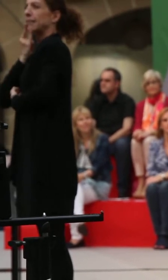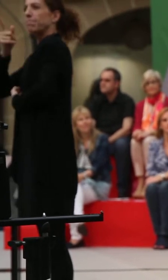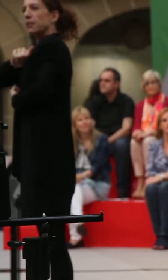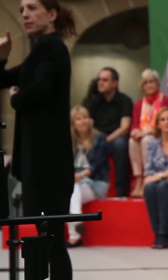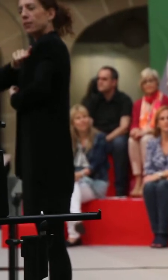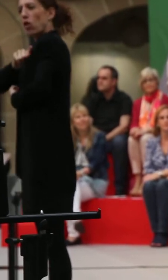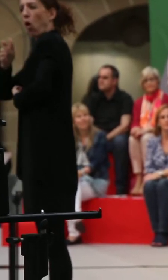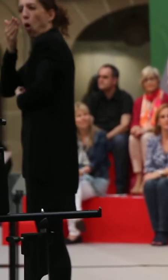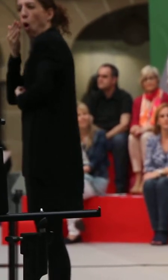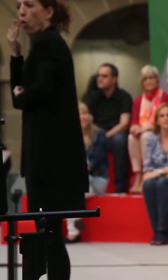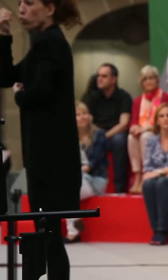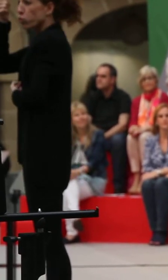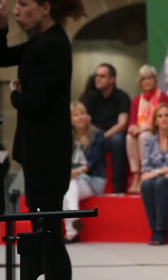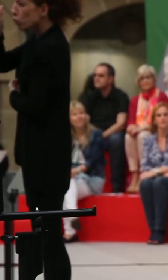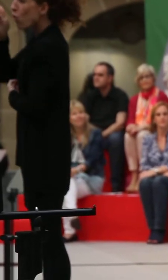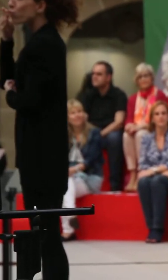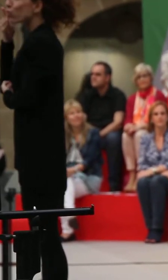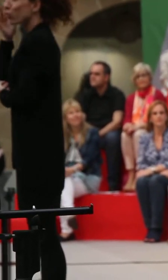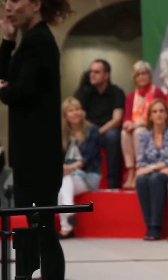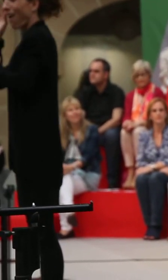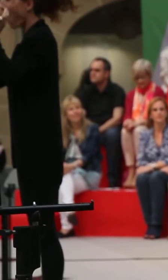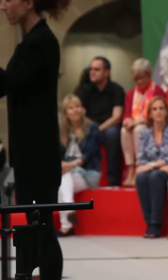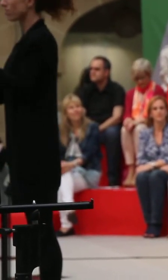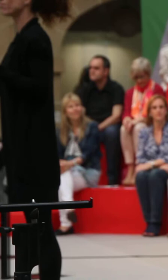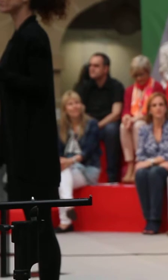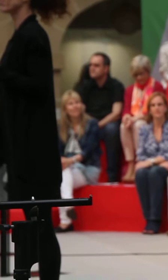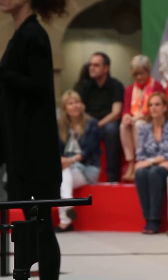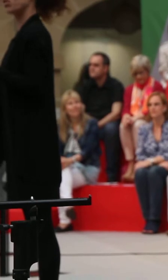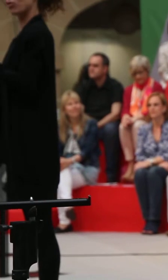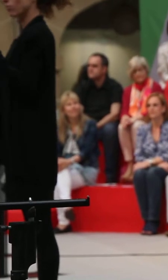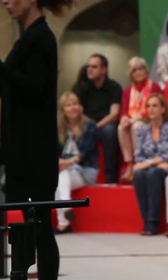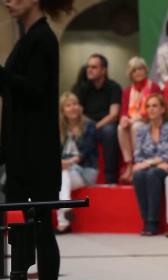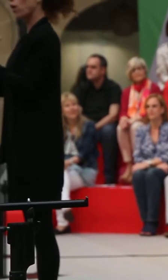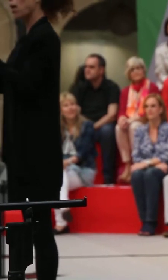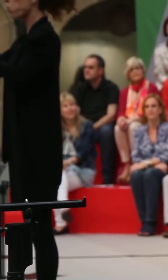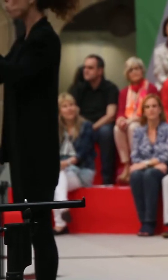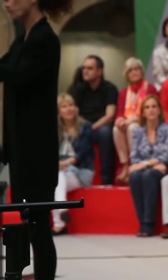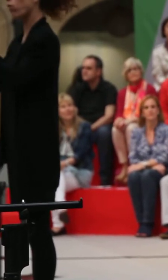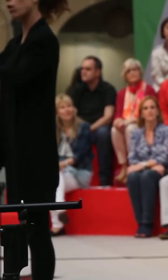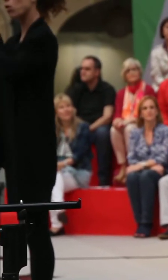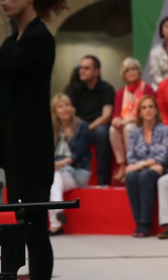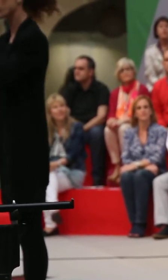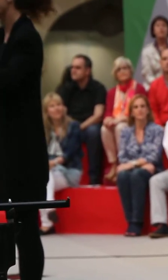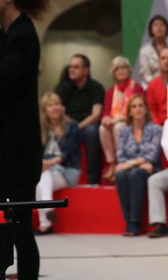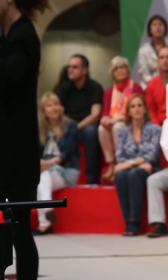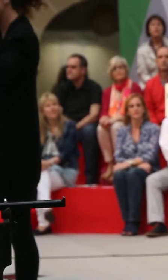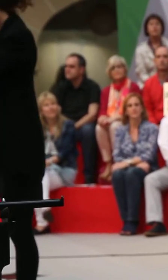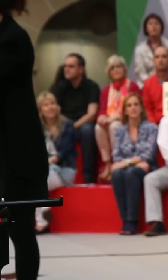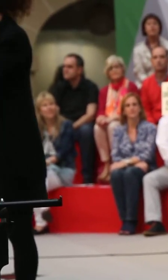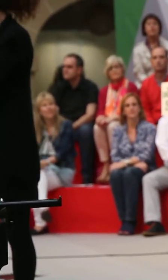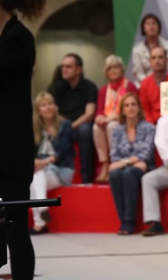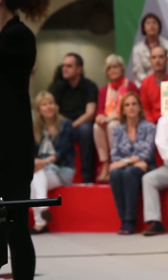más orgullosos y orgullosas si cabe. Así surgió el proceso de modernización y mejora en espacios públicos y